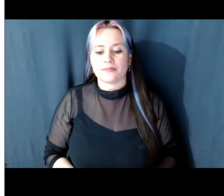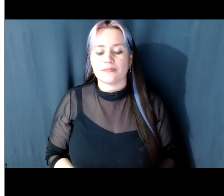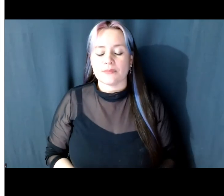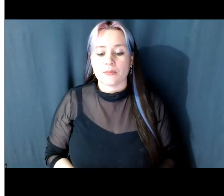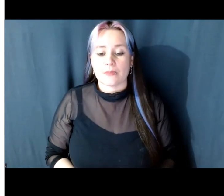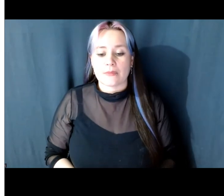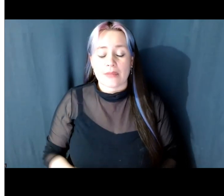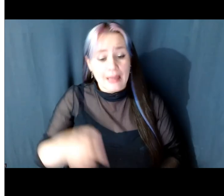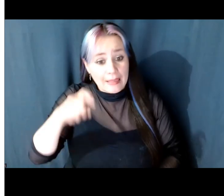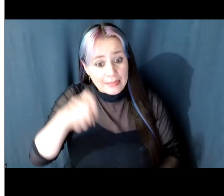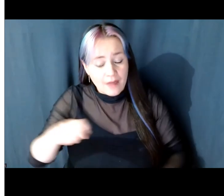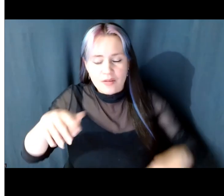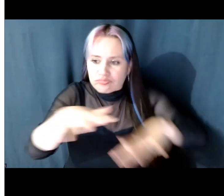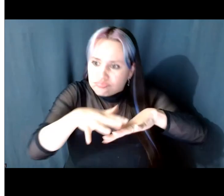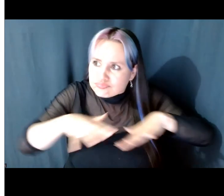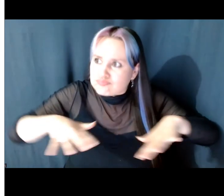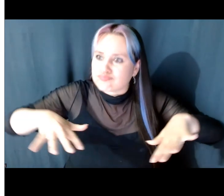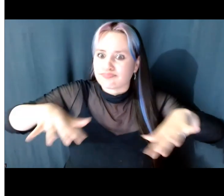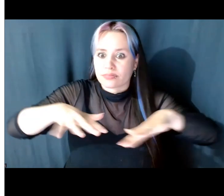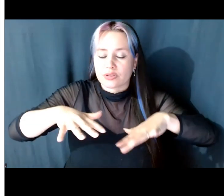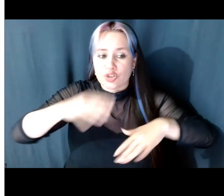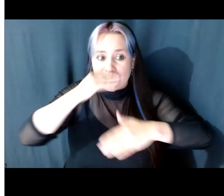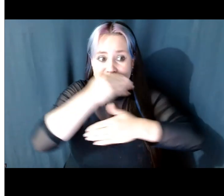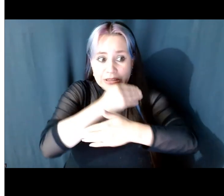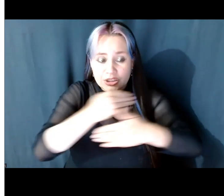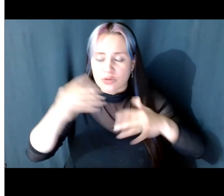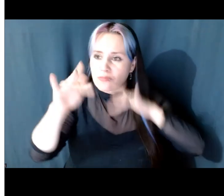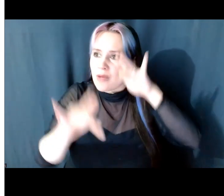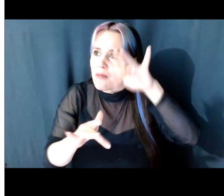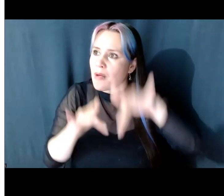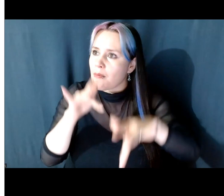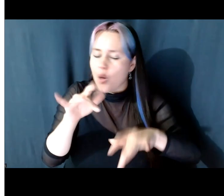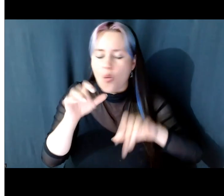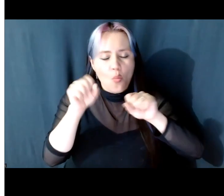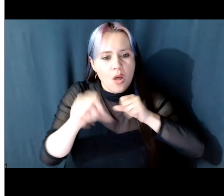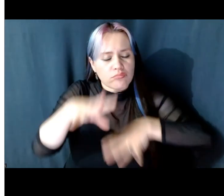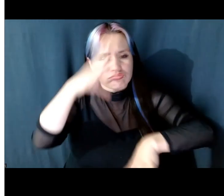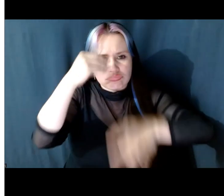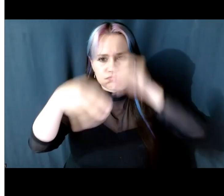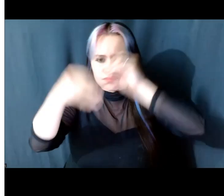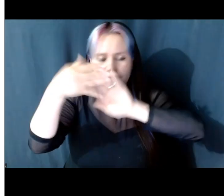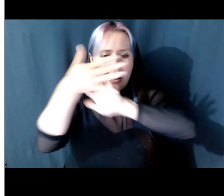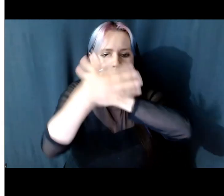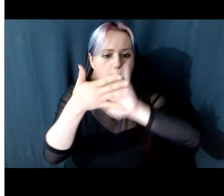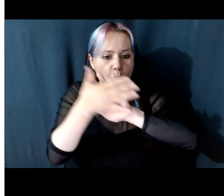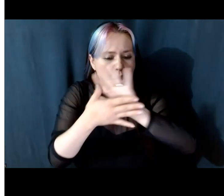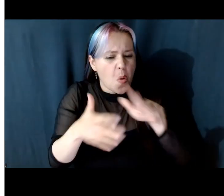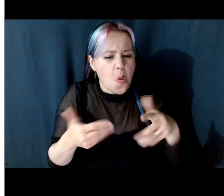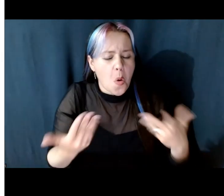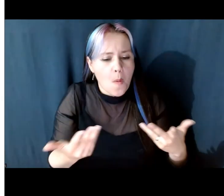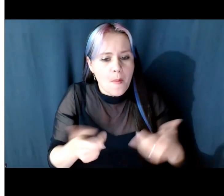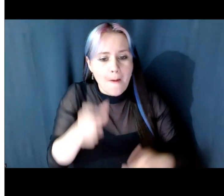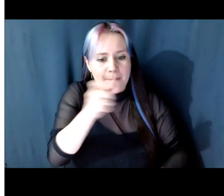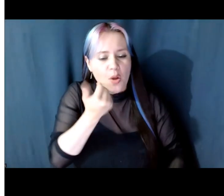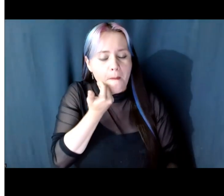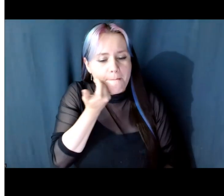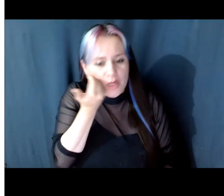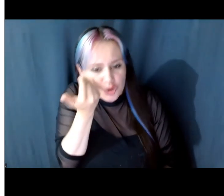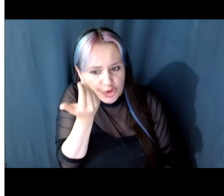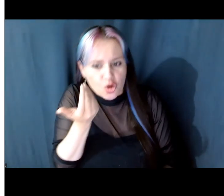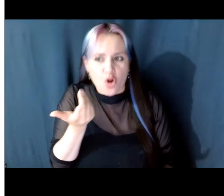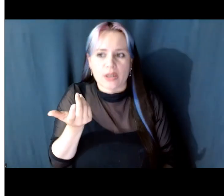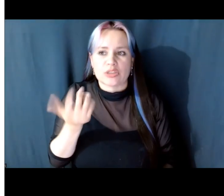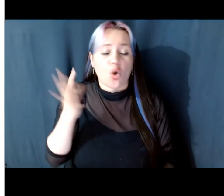señas para el caso de la etapa escolar secundaria el intérprete de lengua de señas es el mediador comunicativo entre comunidad